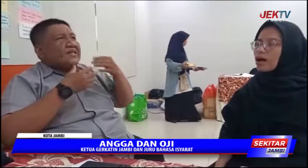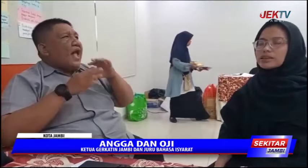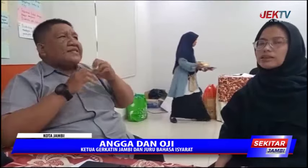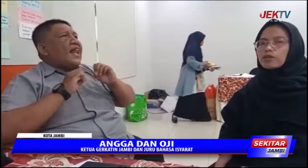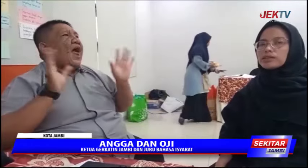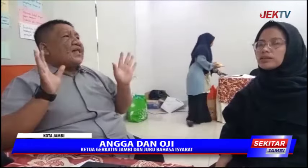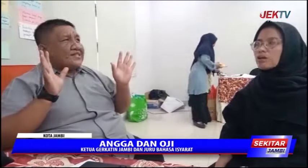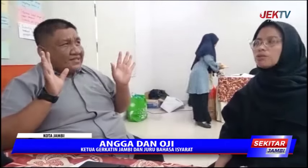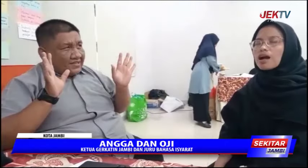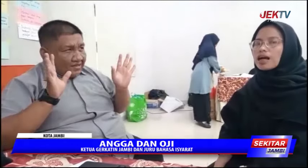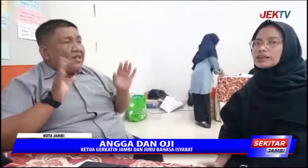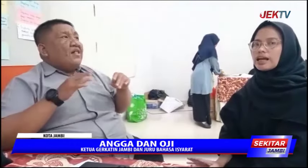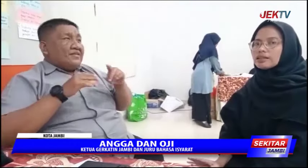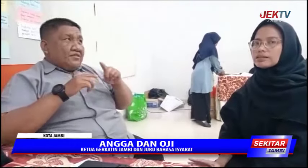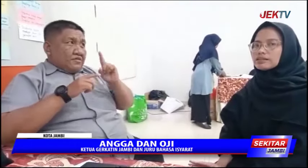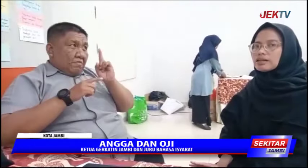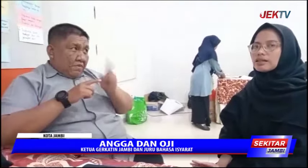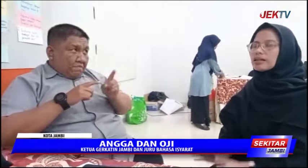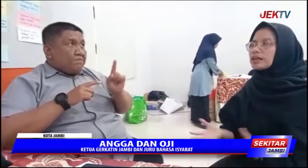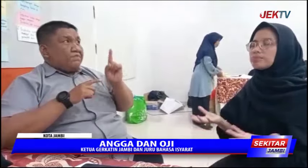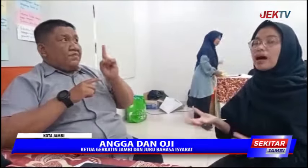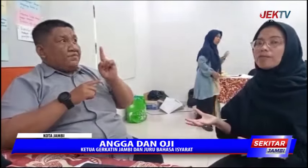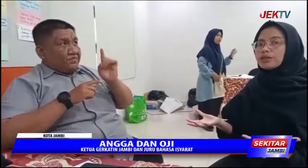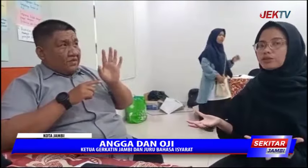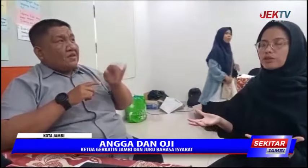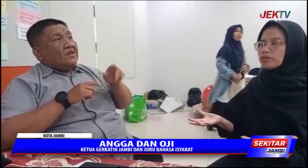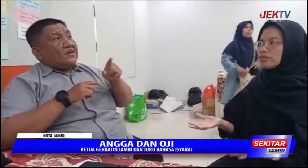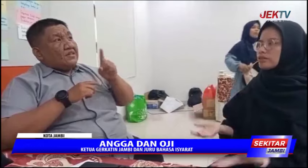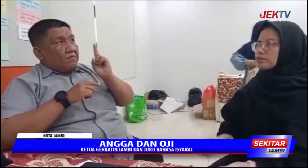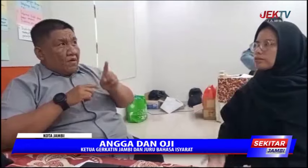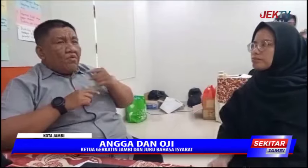akses informasinya kurang, nggak jelas dan nggak dikasih paham gitu loh.